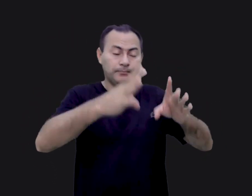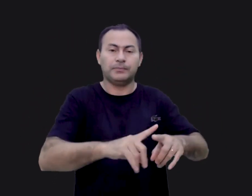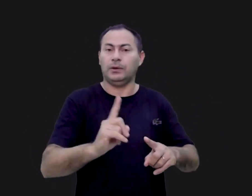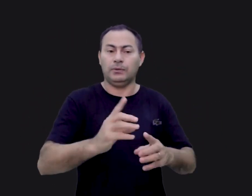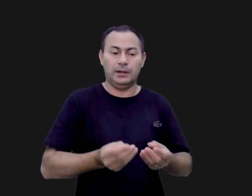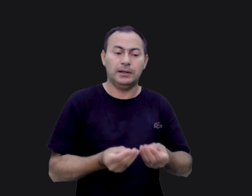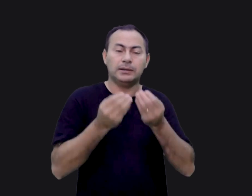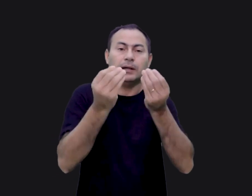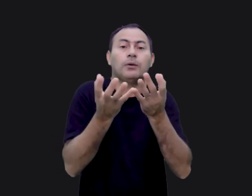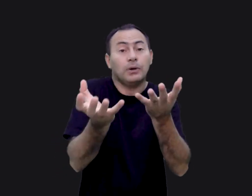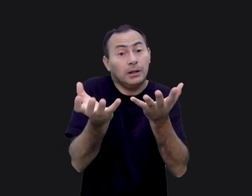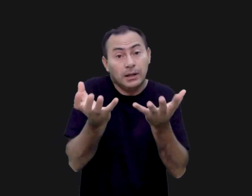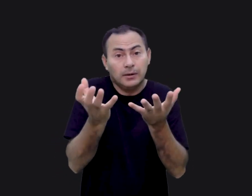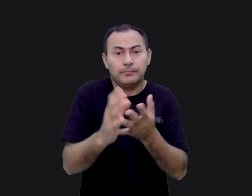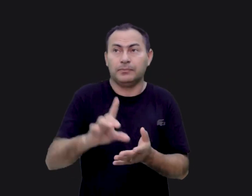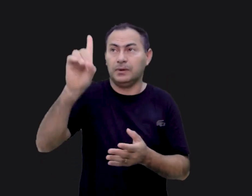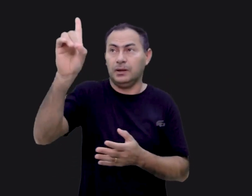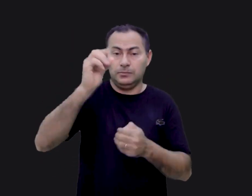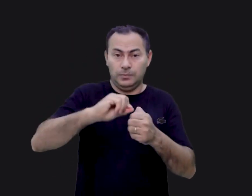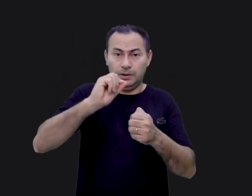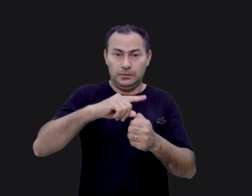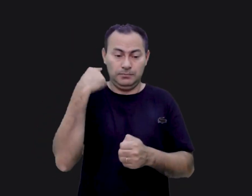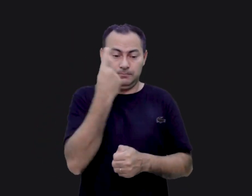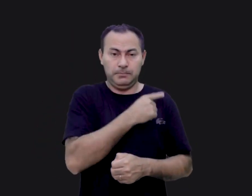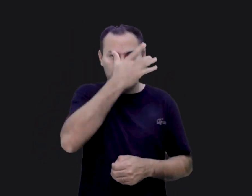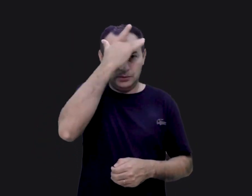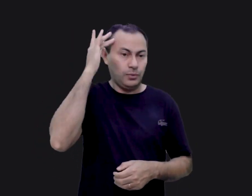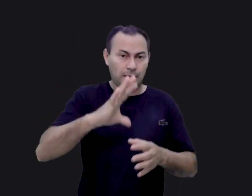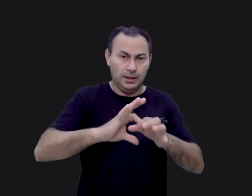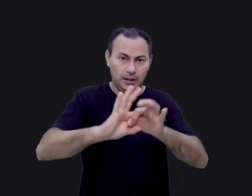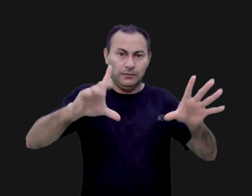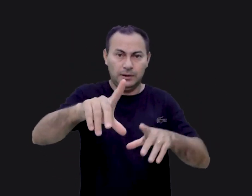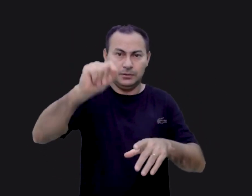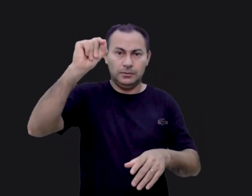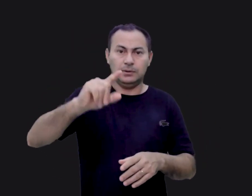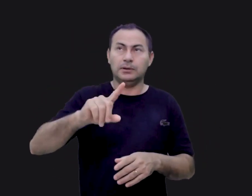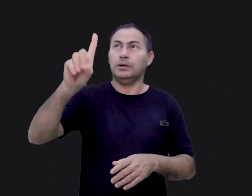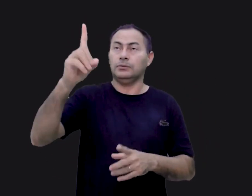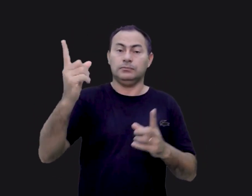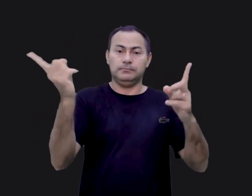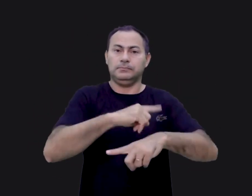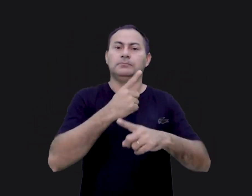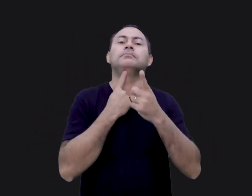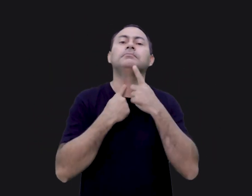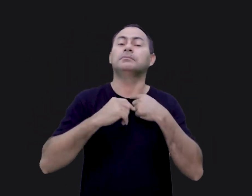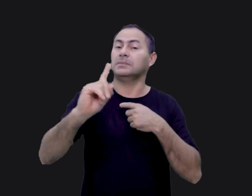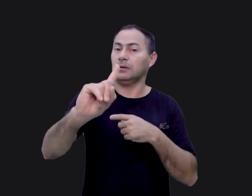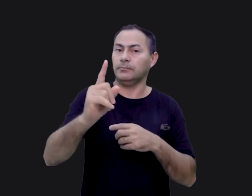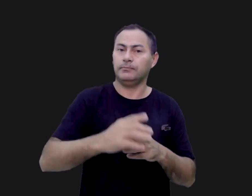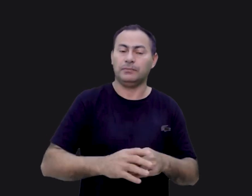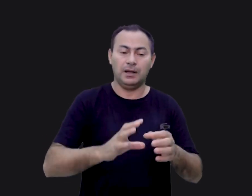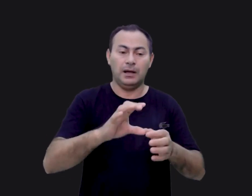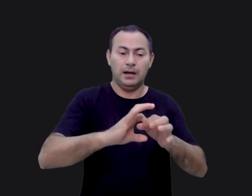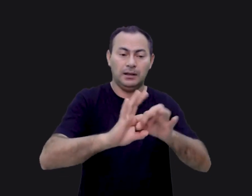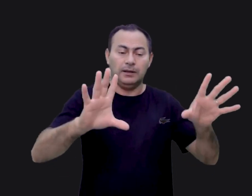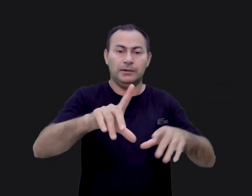acaba entregando ao que ele quer. Deus nos fez criaturas com livre escolha e Deus não vai contrariar nossa vontade. A livre escolha